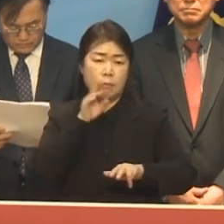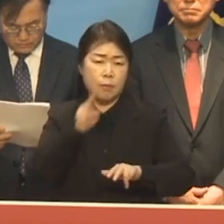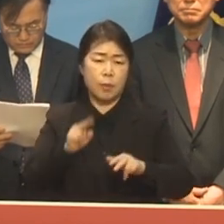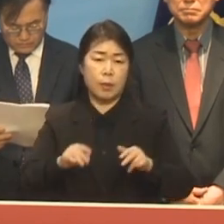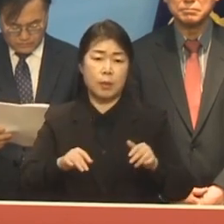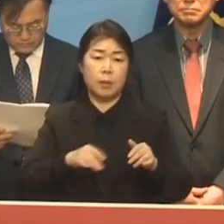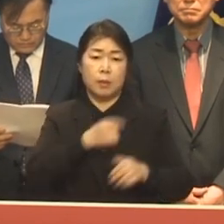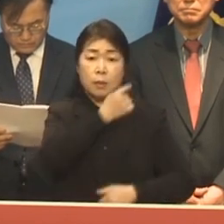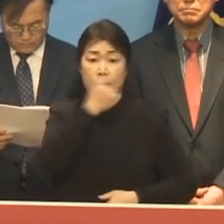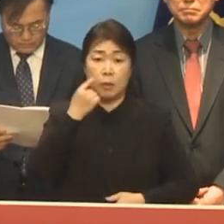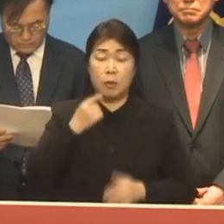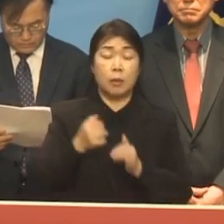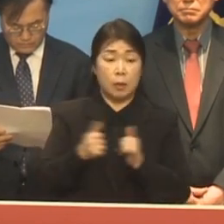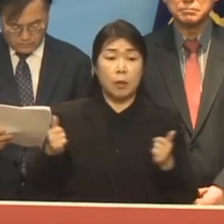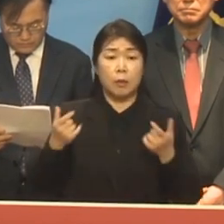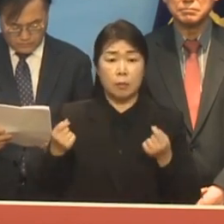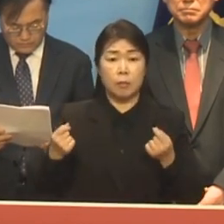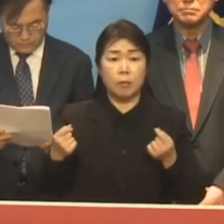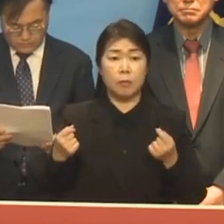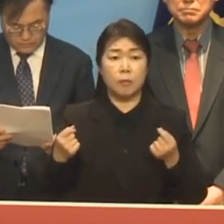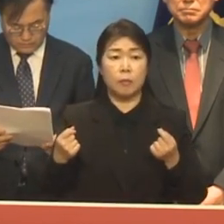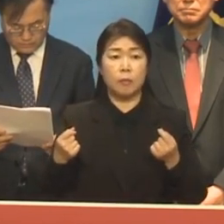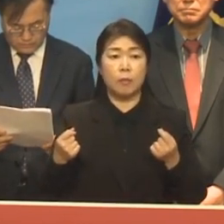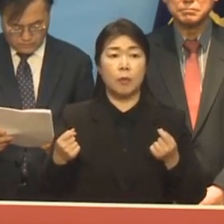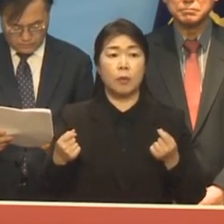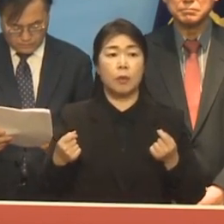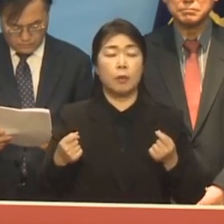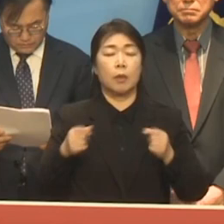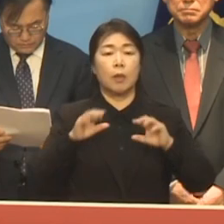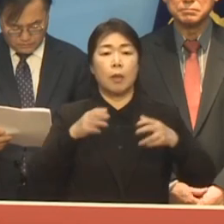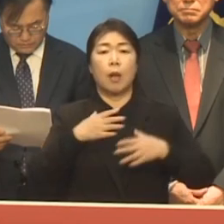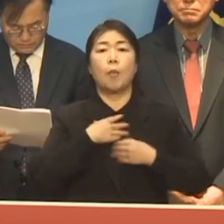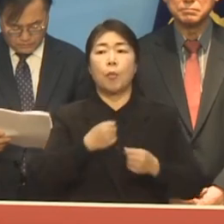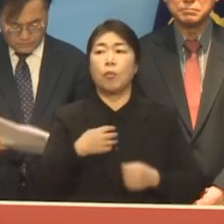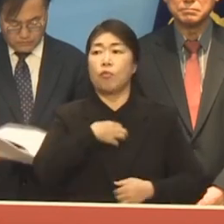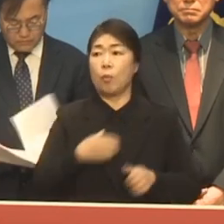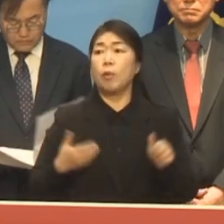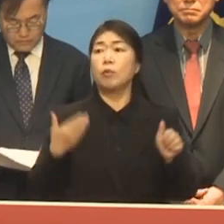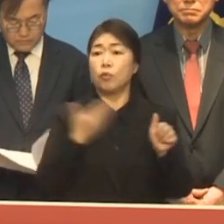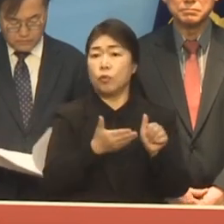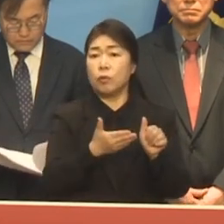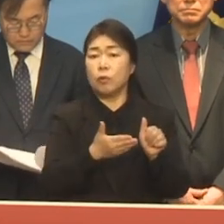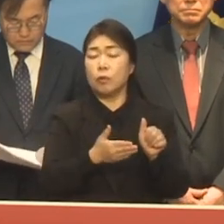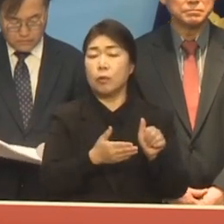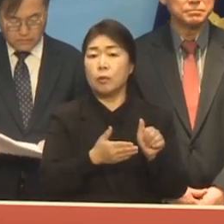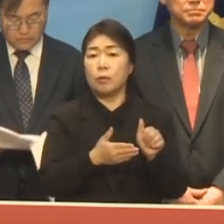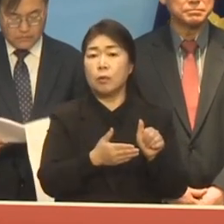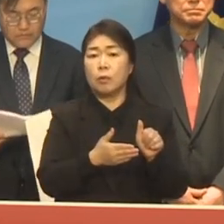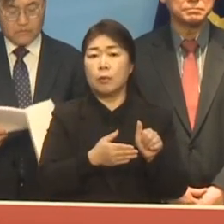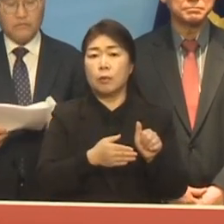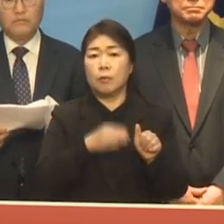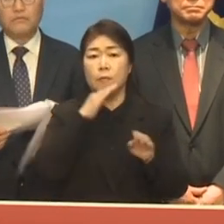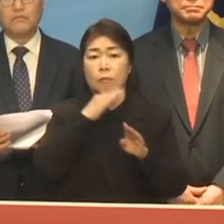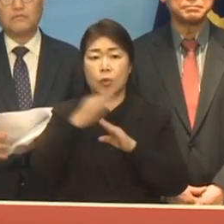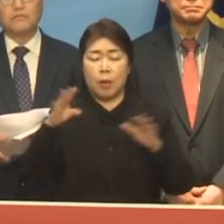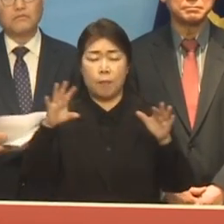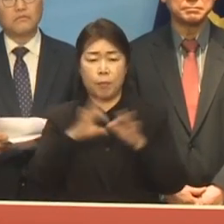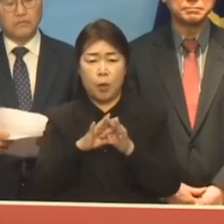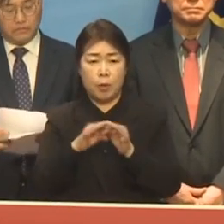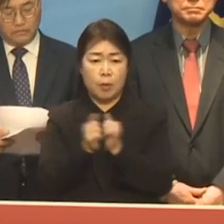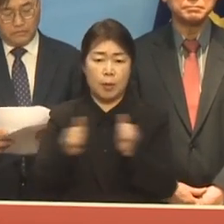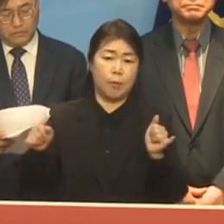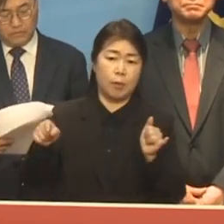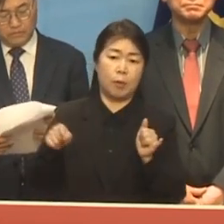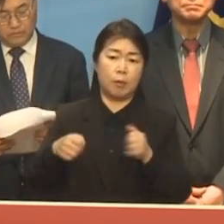산 증인들로서 국가 안보를 위협하는 종북 세력들과의